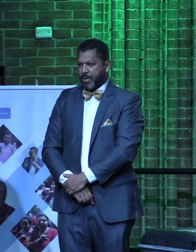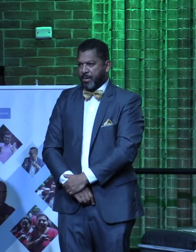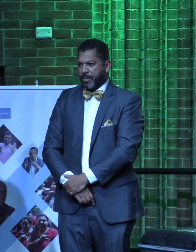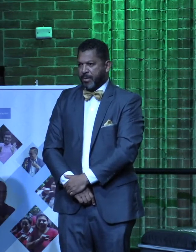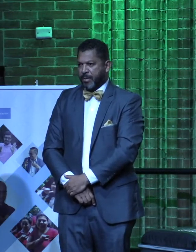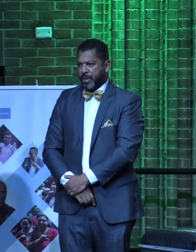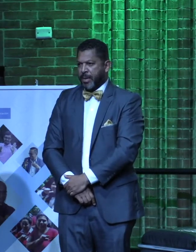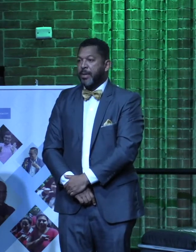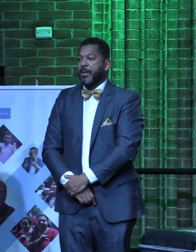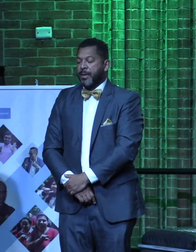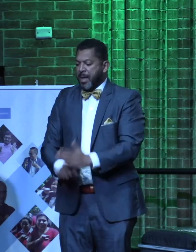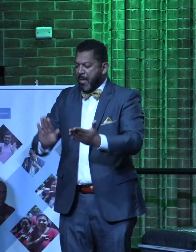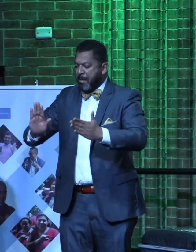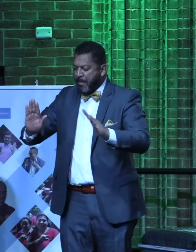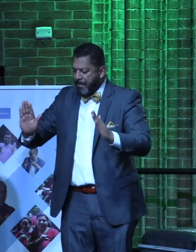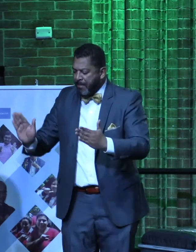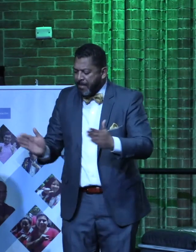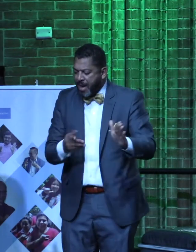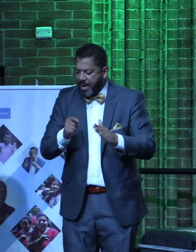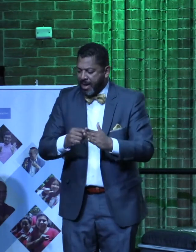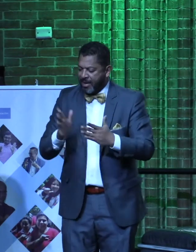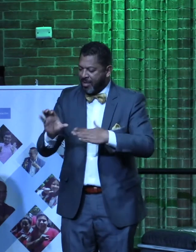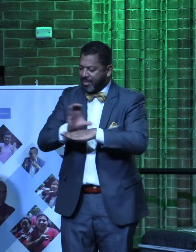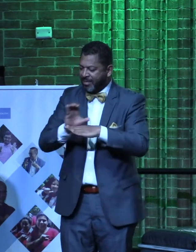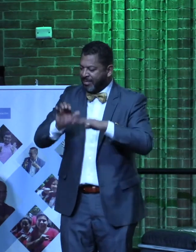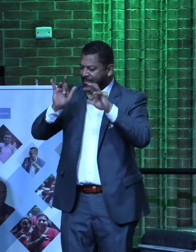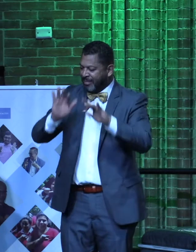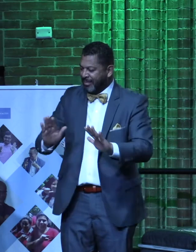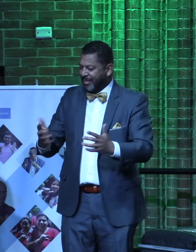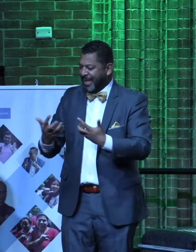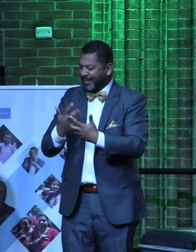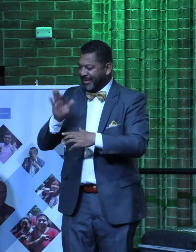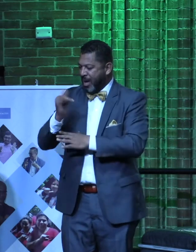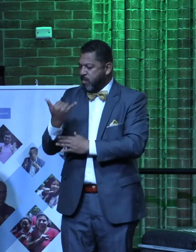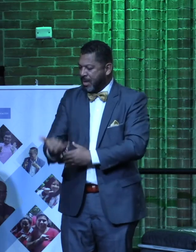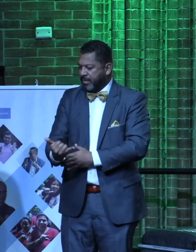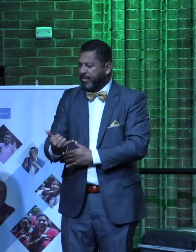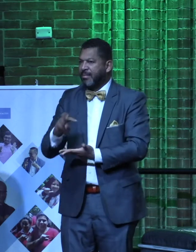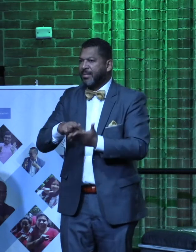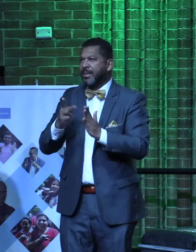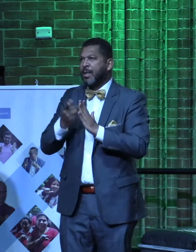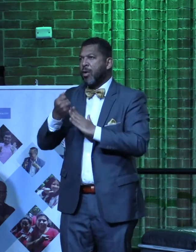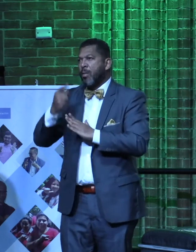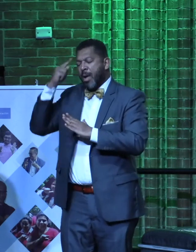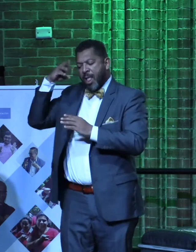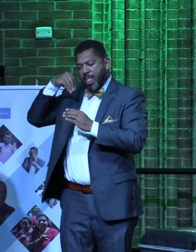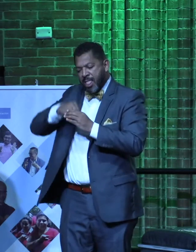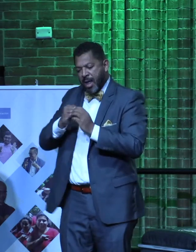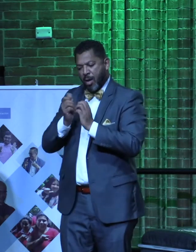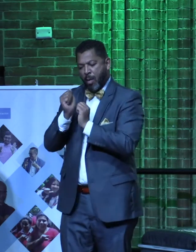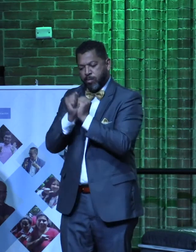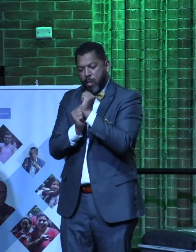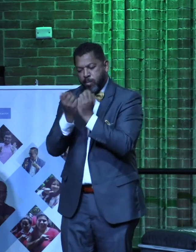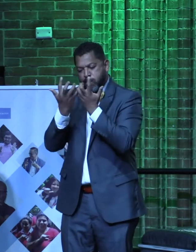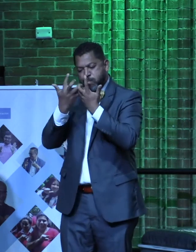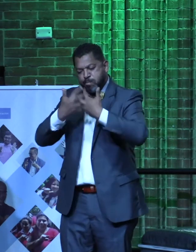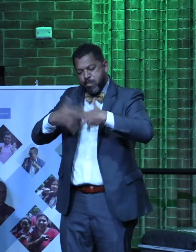Frente a planeación y sistemas, como les decía, para que esta máquina funcione bien en términos técnicos necesitamos